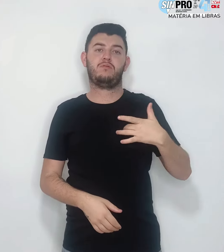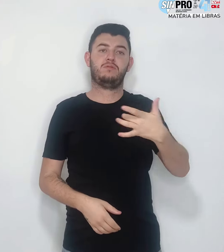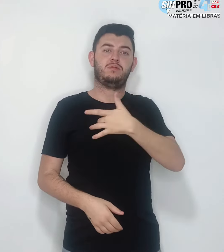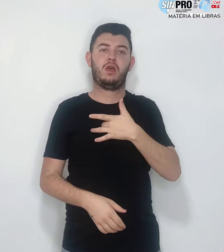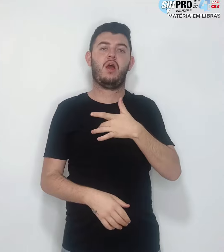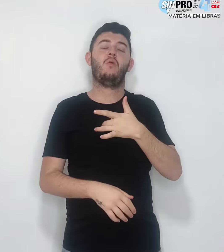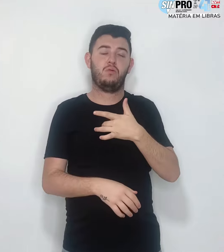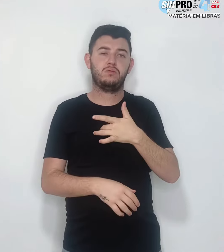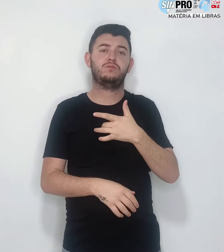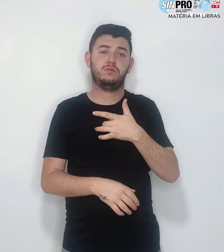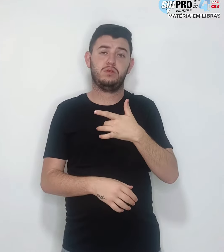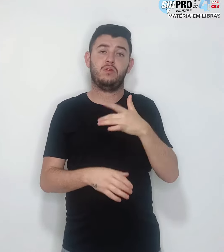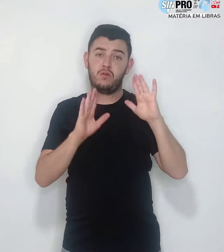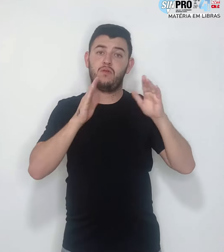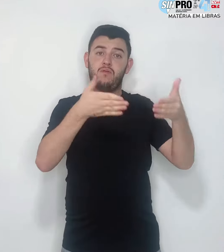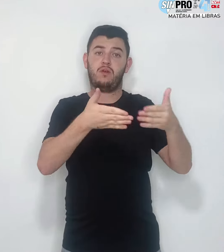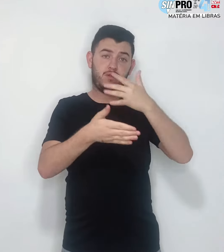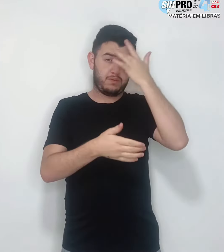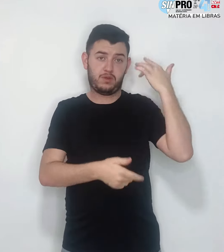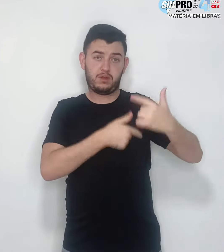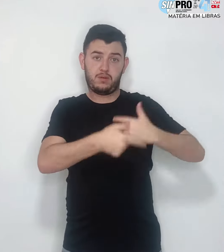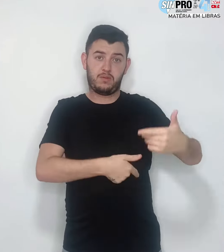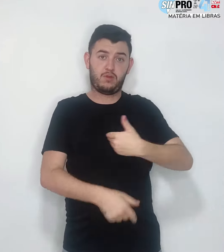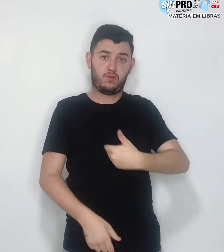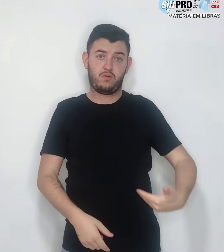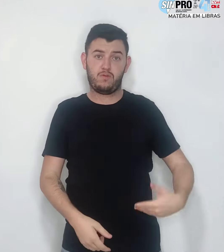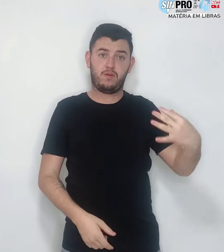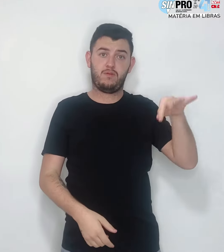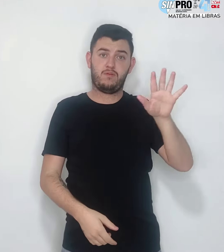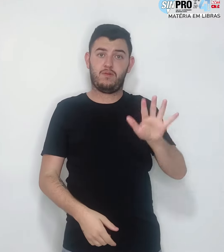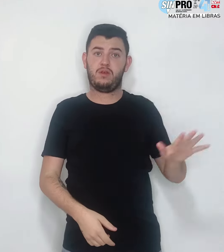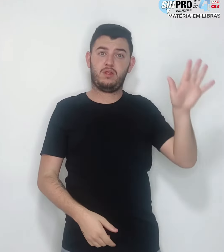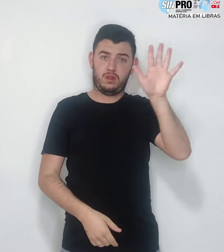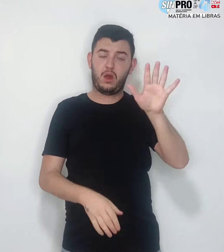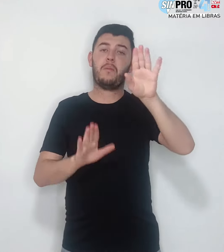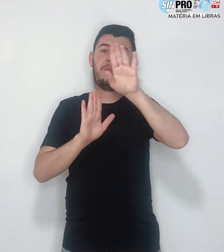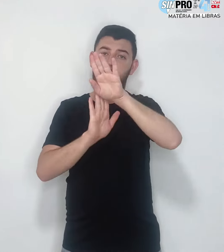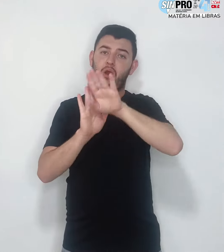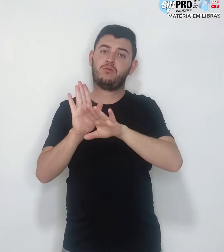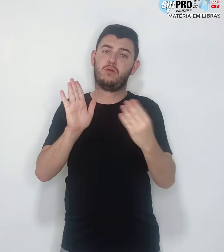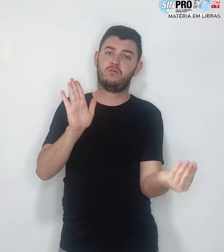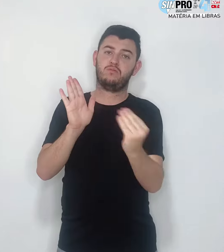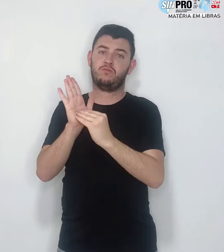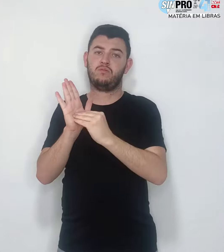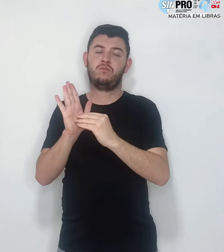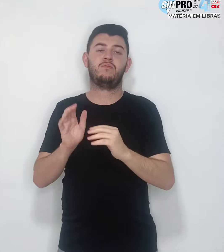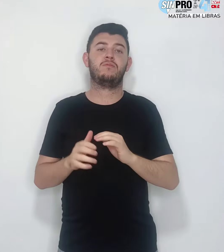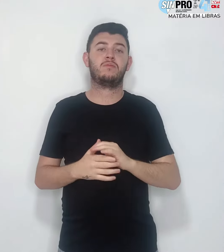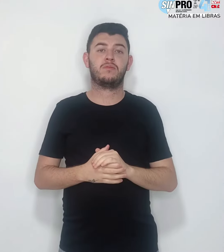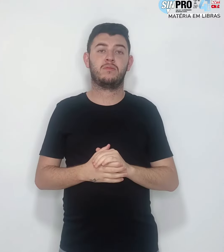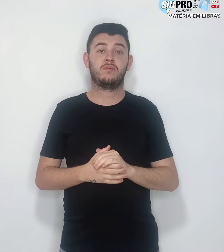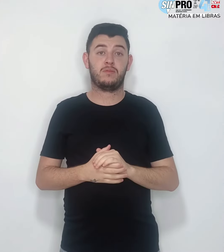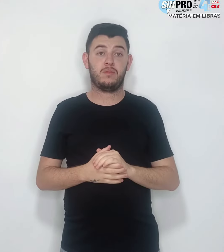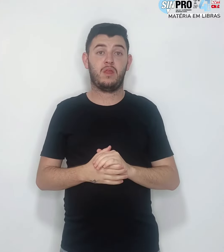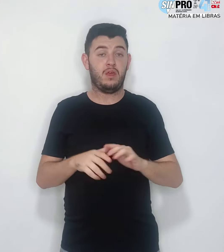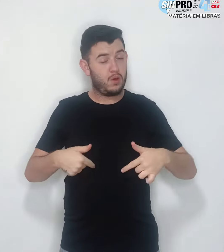públicos do Distrito Federal, também compõe a pauta. Luta histórica da categoria, o plano